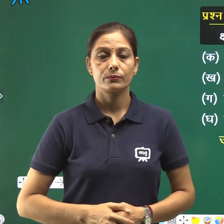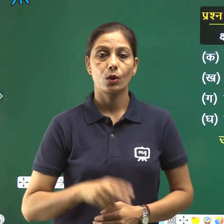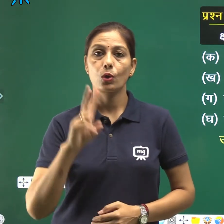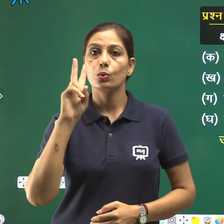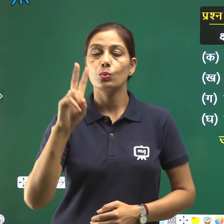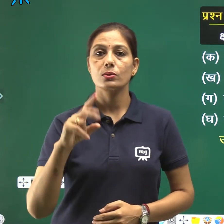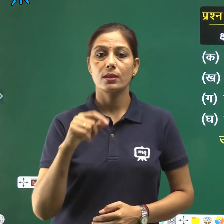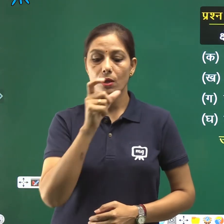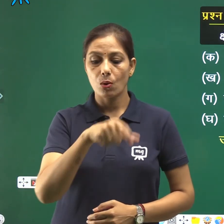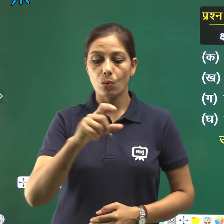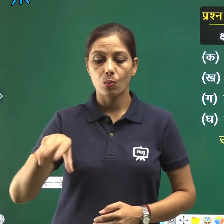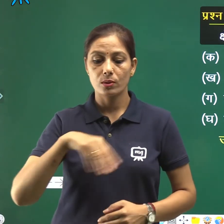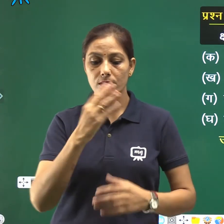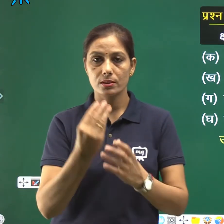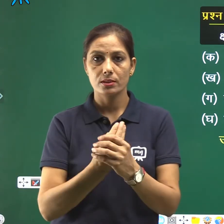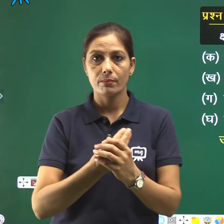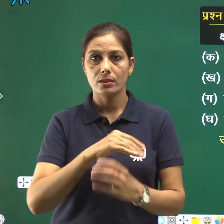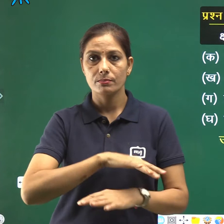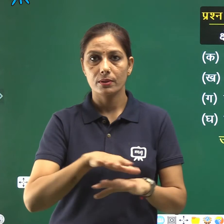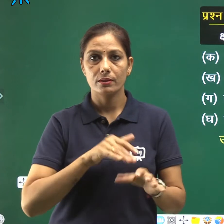दूसरा समाज में,